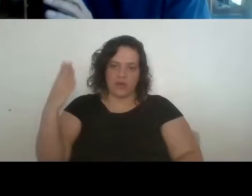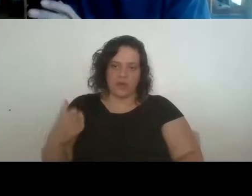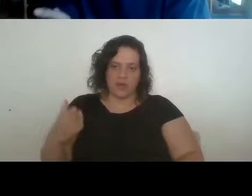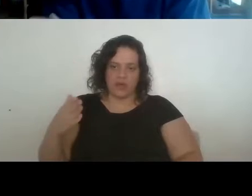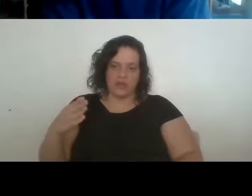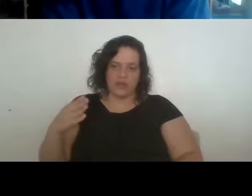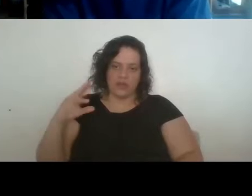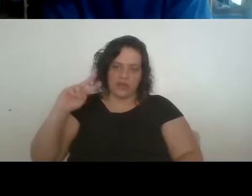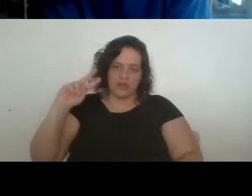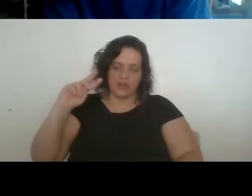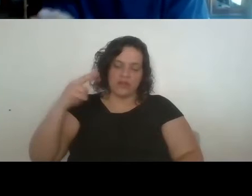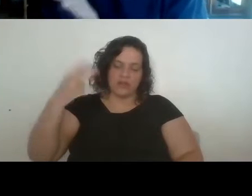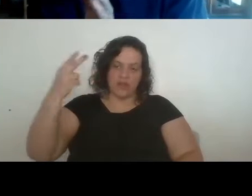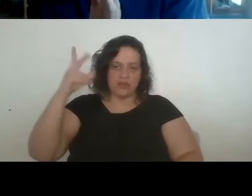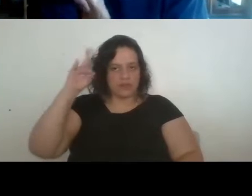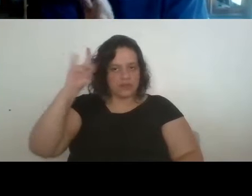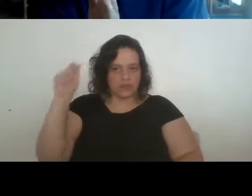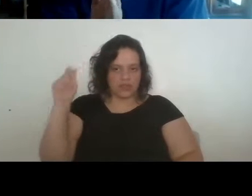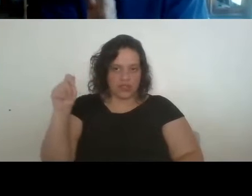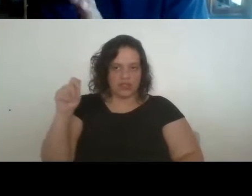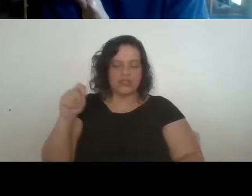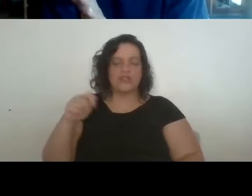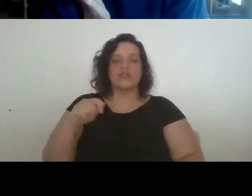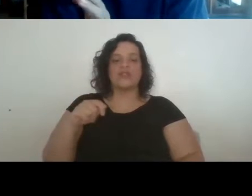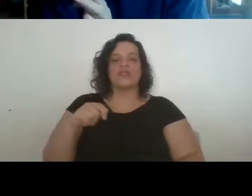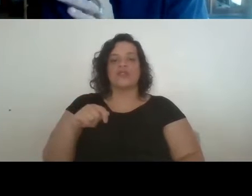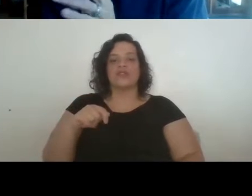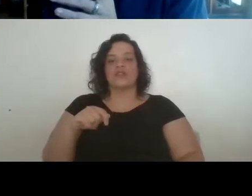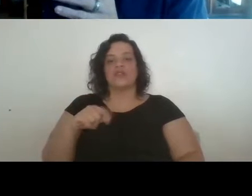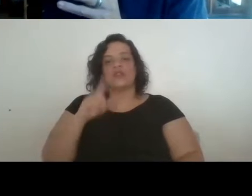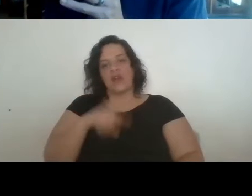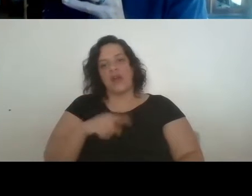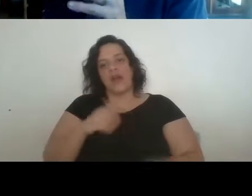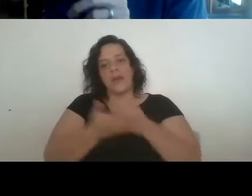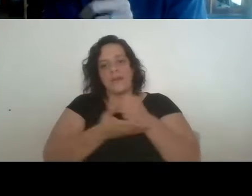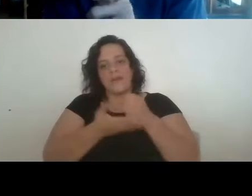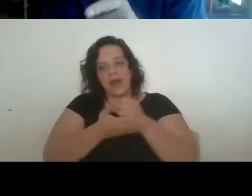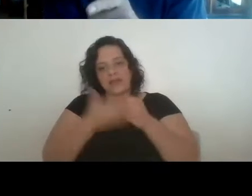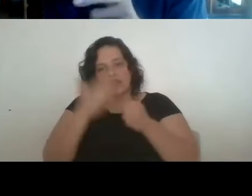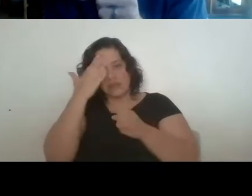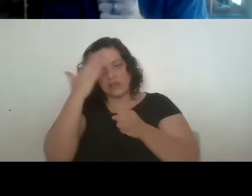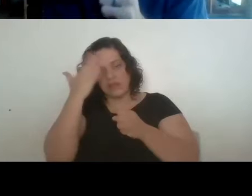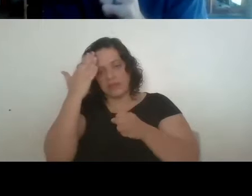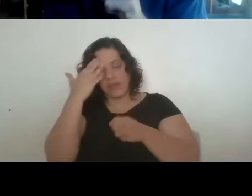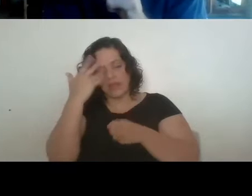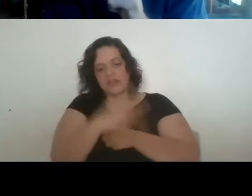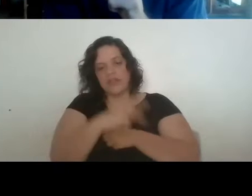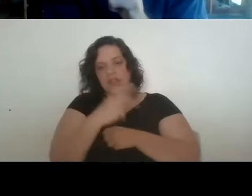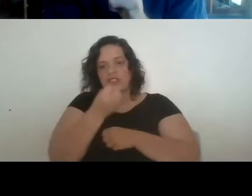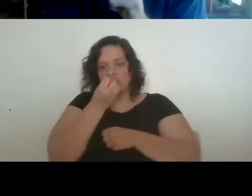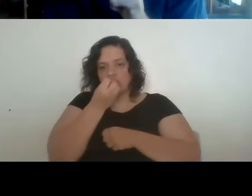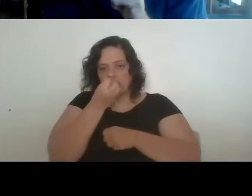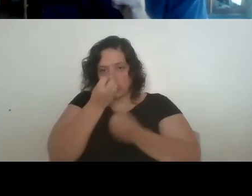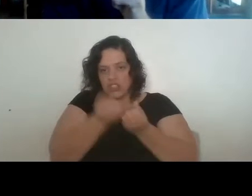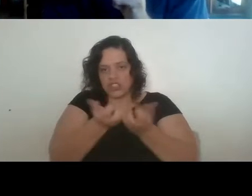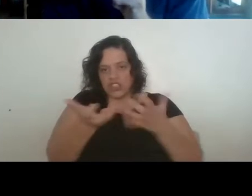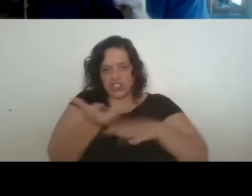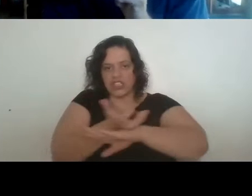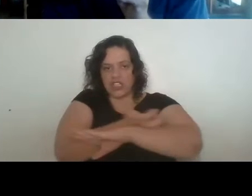nosso coeficiente de infiltração e essa é a nossa base para o dimensionamento do jardim. Pode seguir.